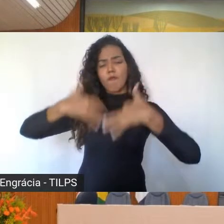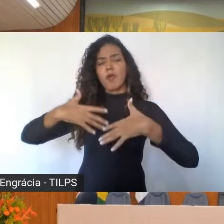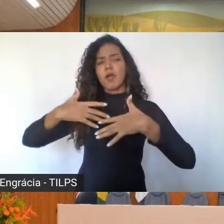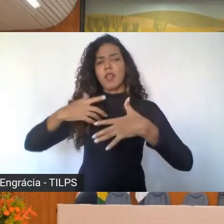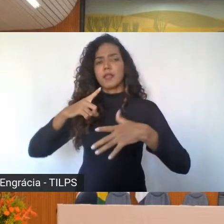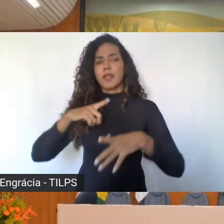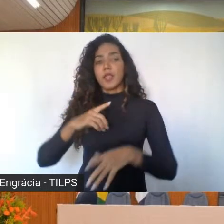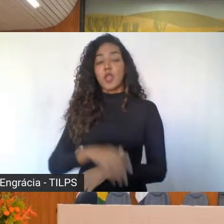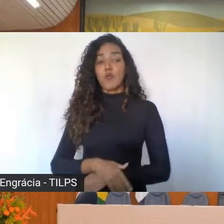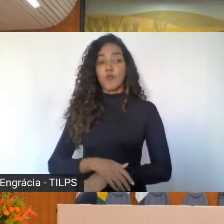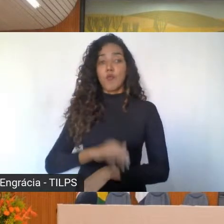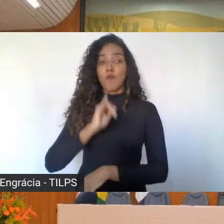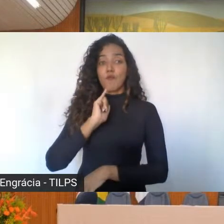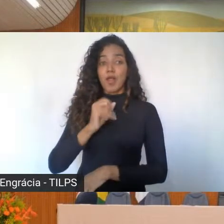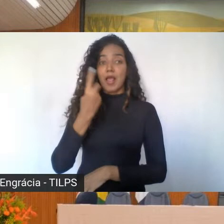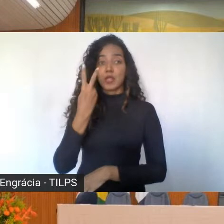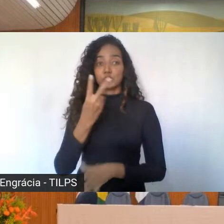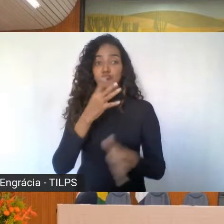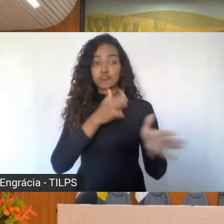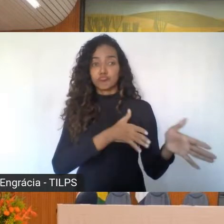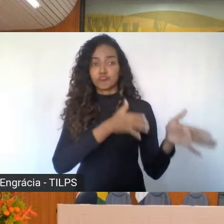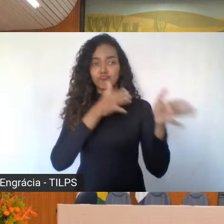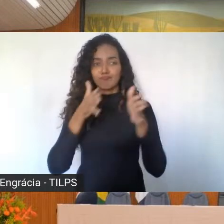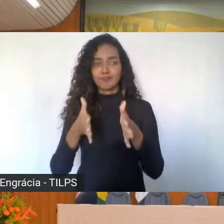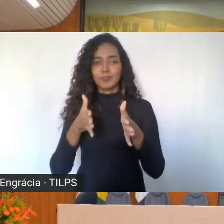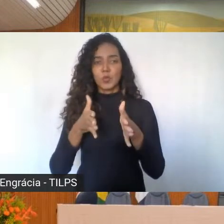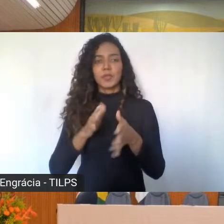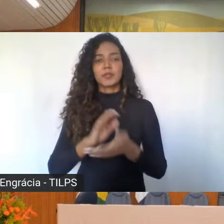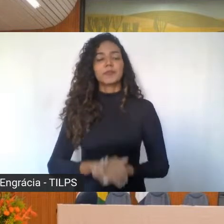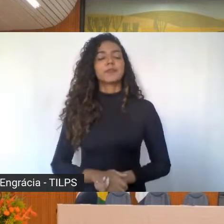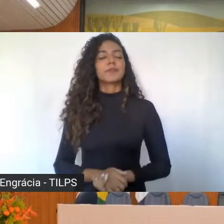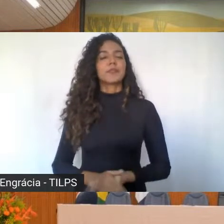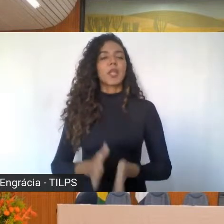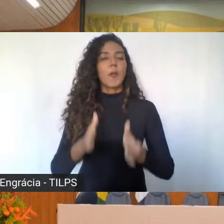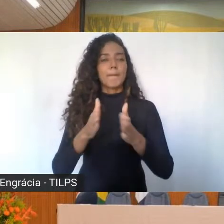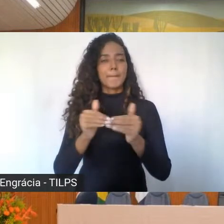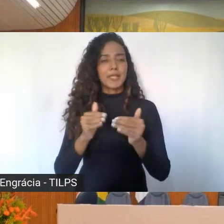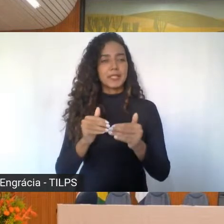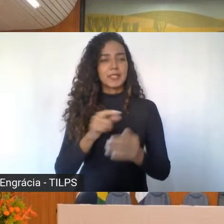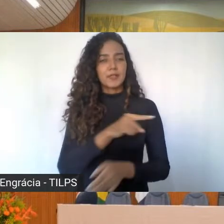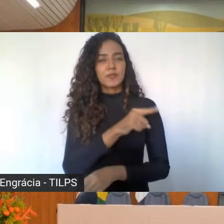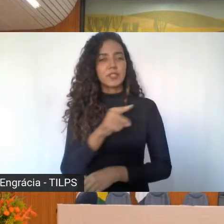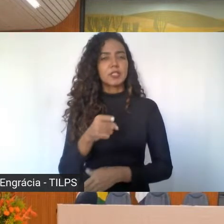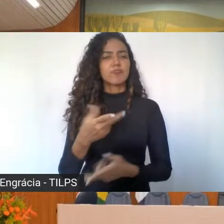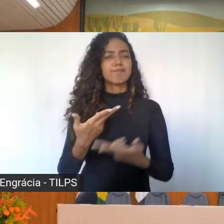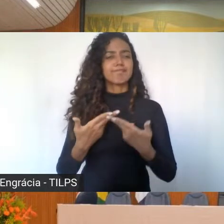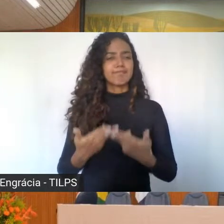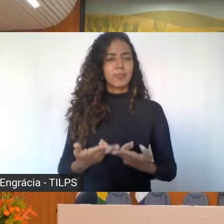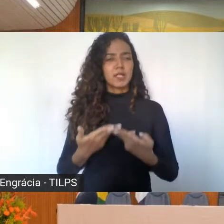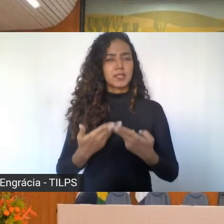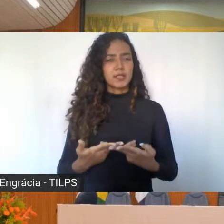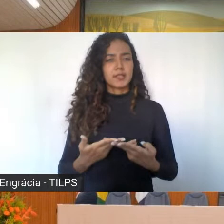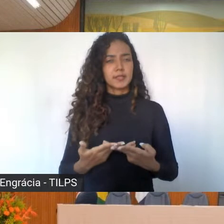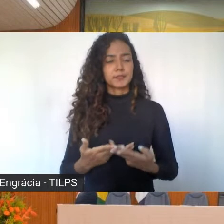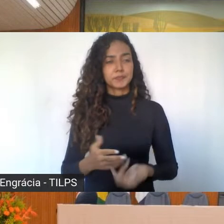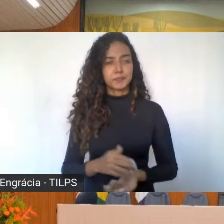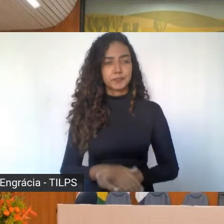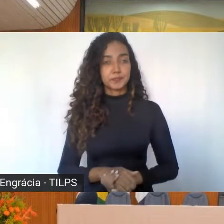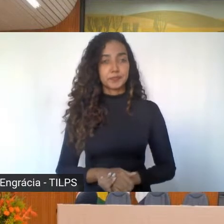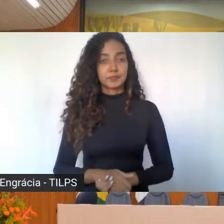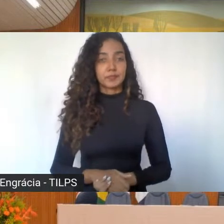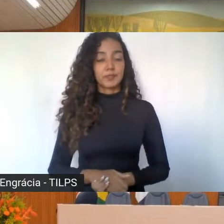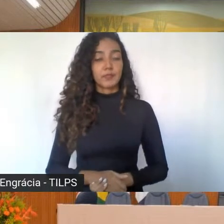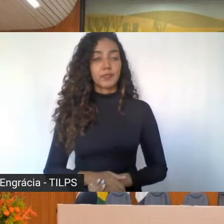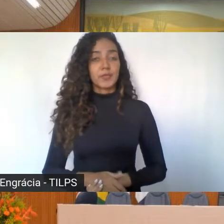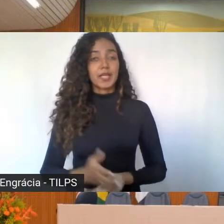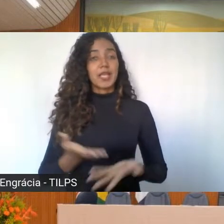do contexto geral e depois específico da universidade, eu pediria a paciência de vocês, eu queria, por alguns